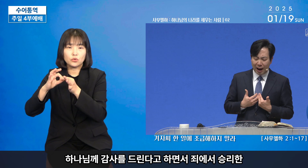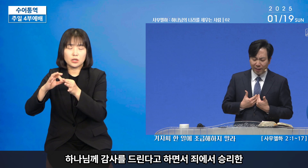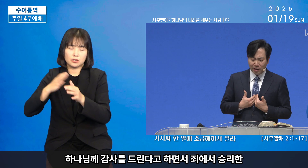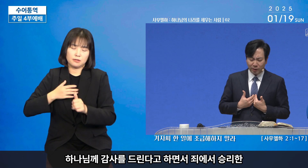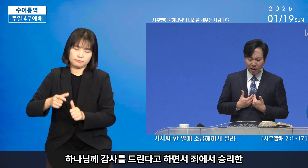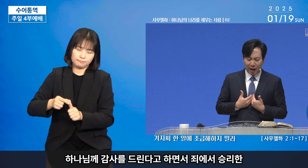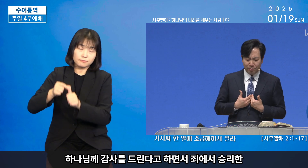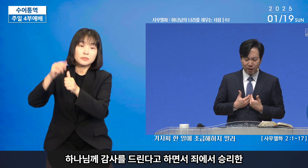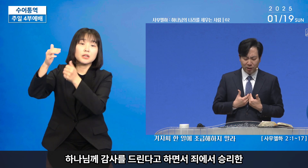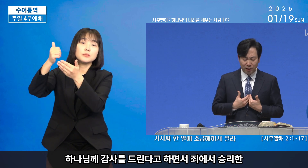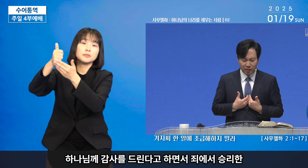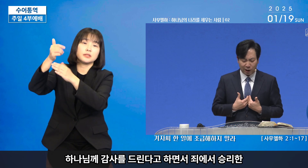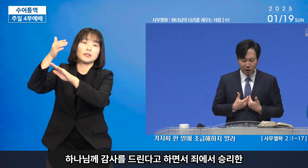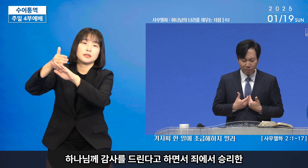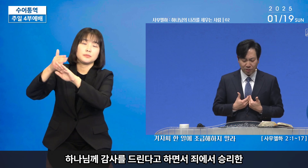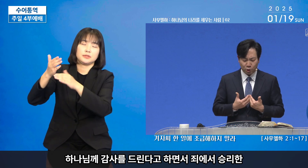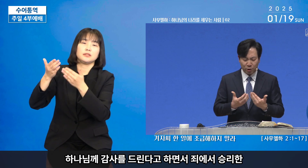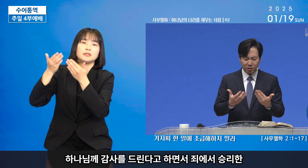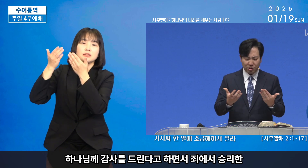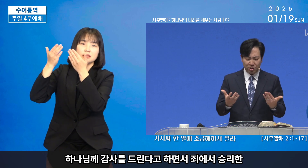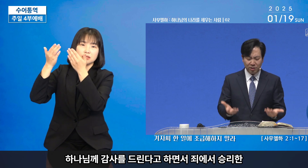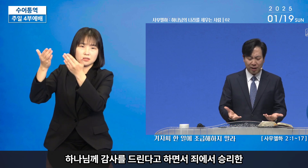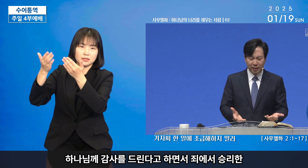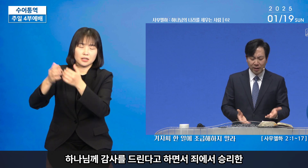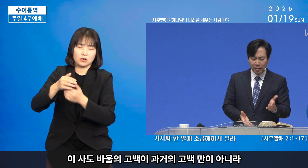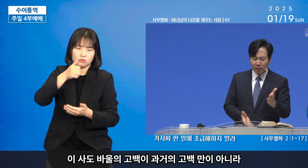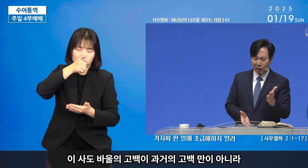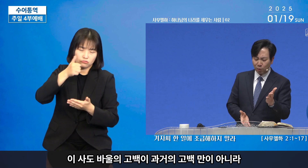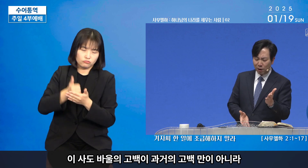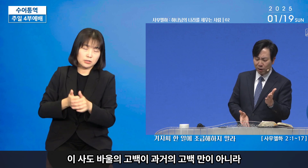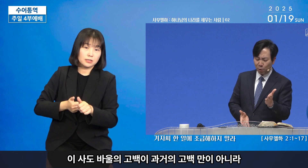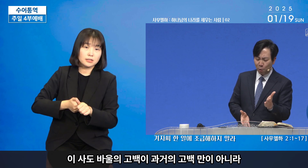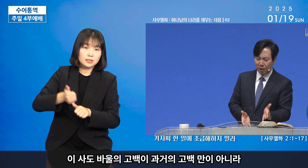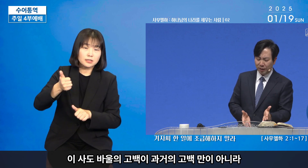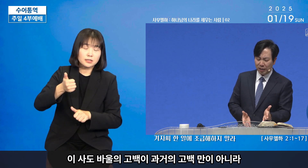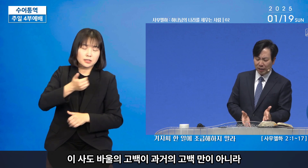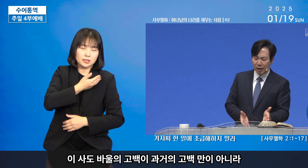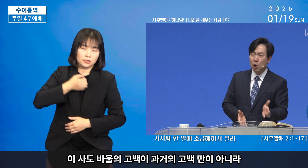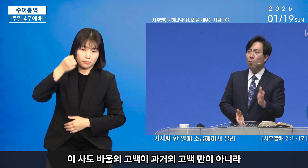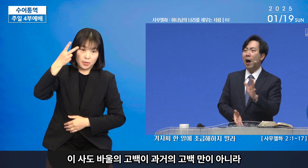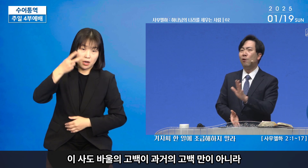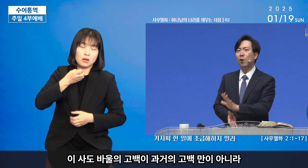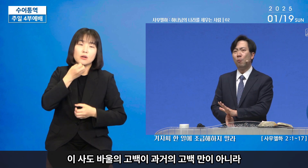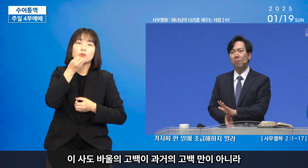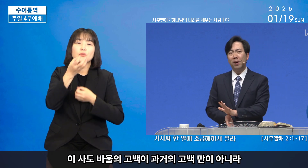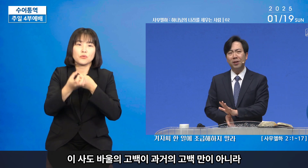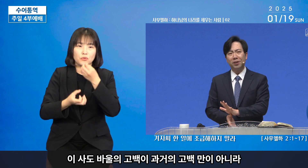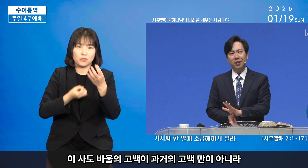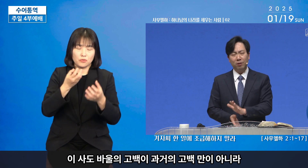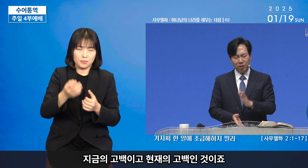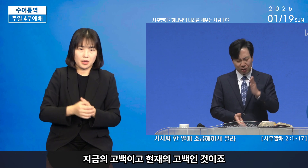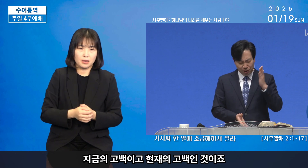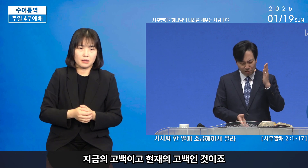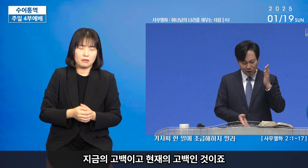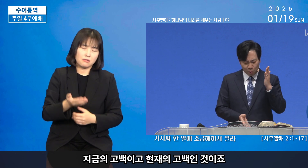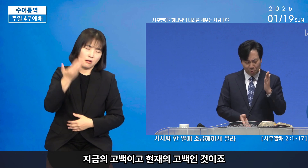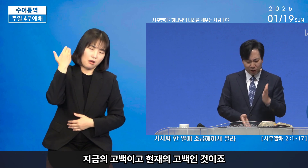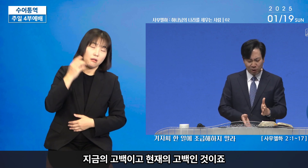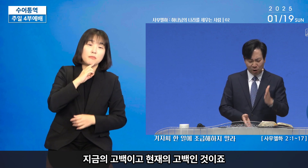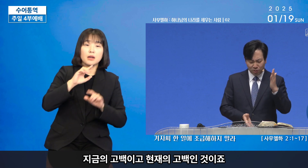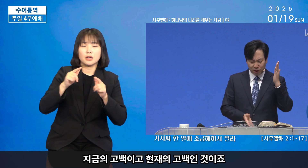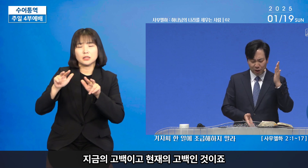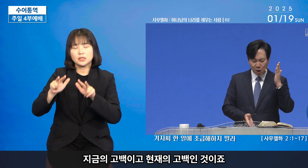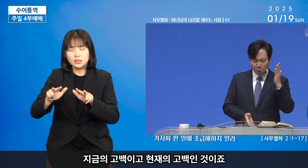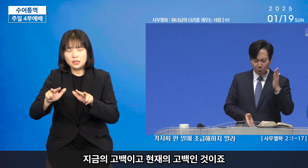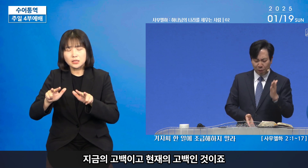건져주신 하나님께 감사를 드린다고 하면서 죄에서 승리한 이 사도 바울의 고백이 과거의 고백만이 아니라 지금의